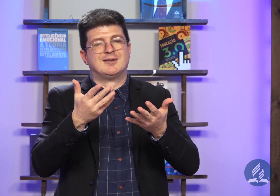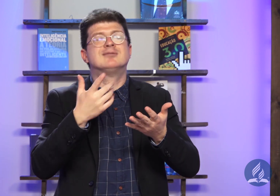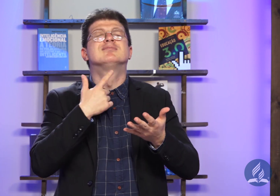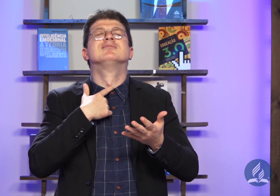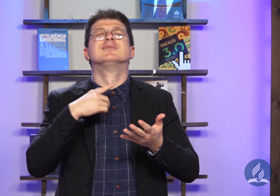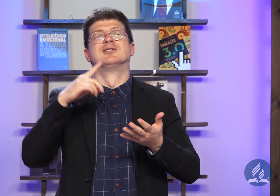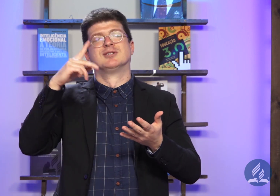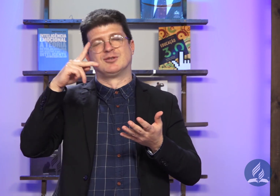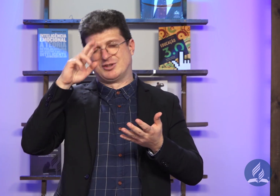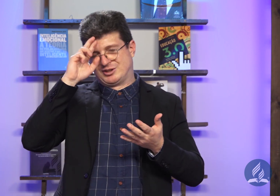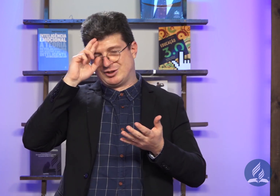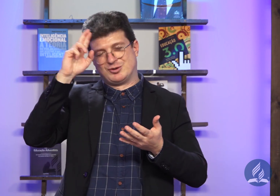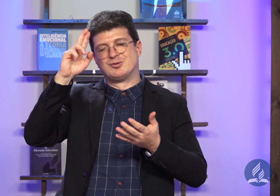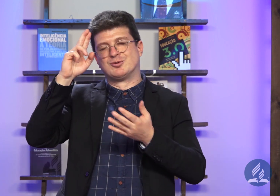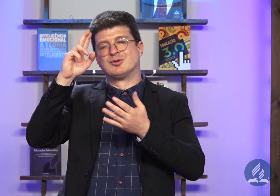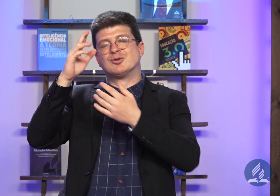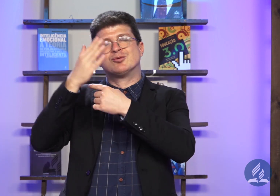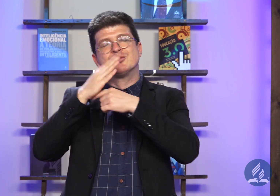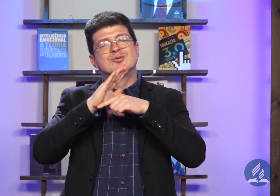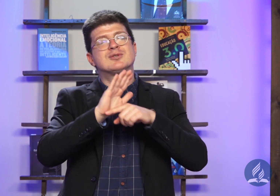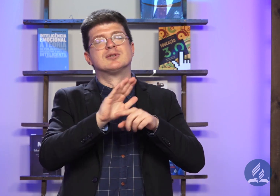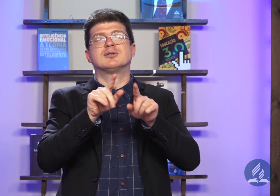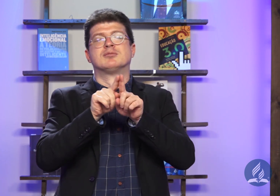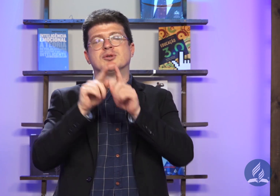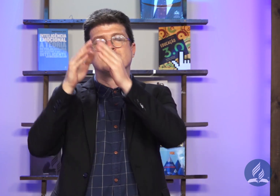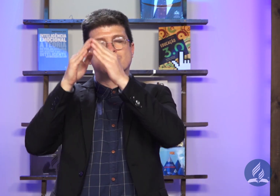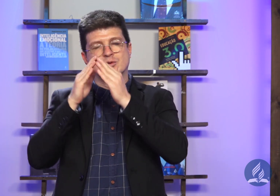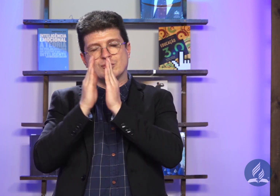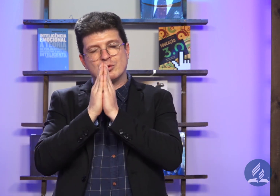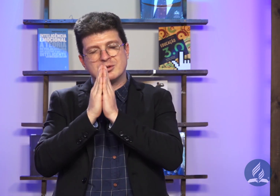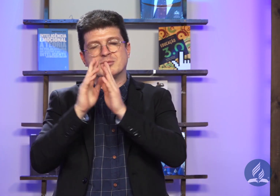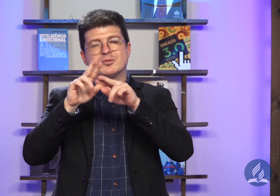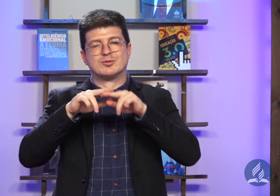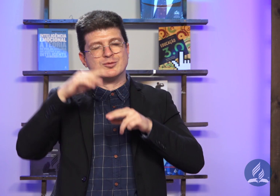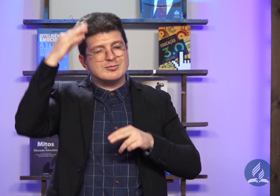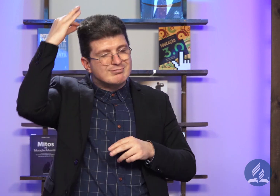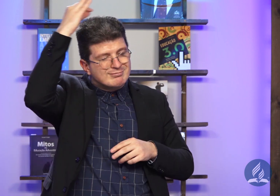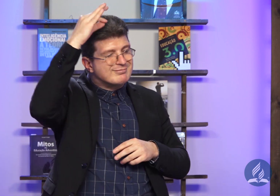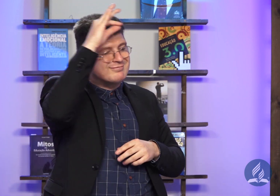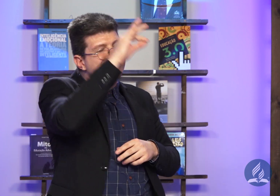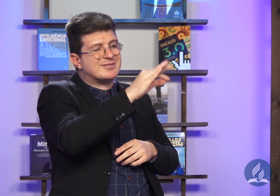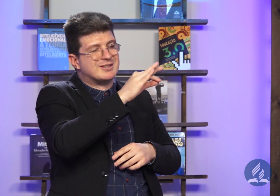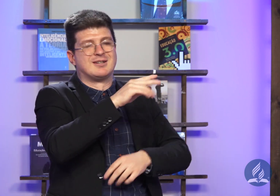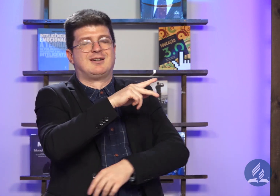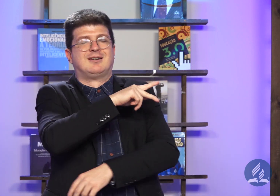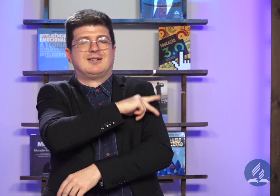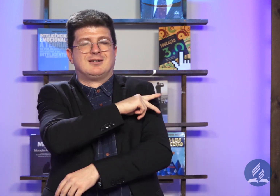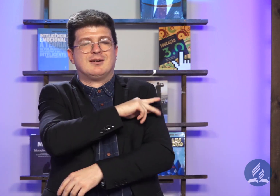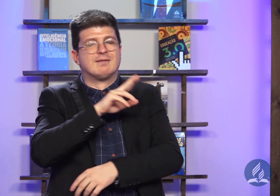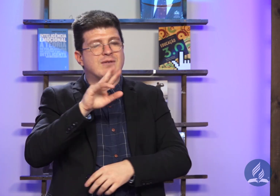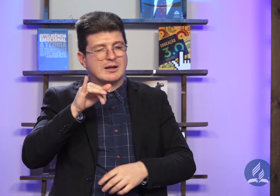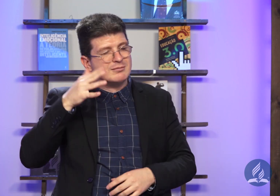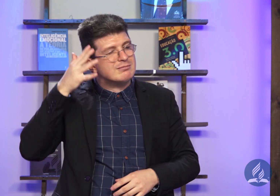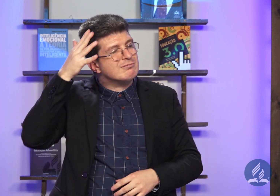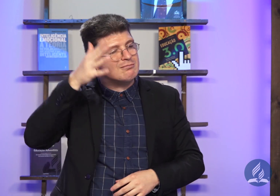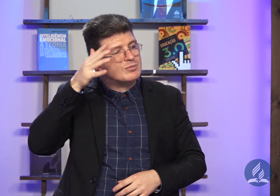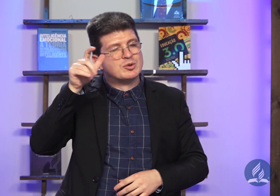com esses testemunhos. Obrigado, Senhor. Nós te pedimos que o Teu Espírito Santo esteja com a